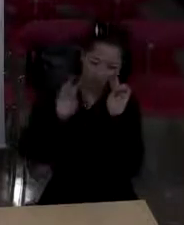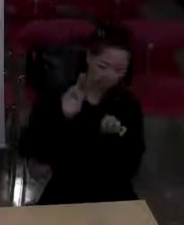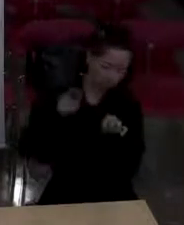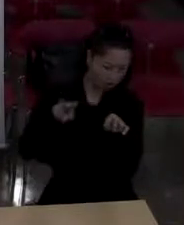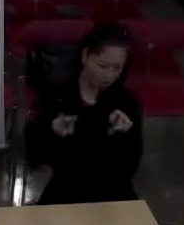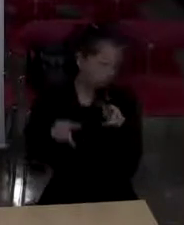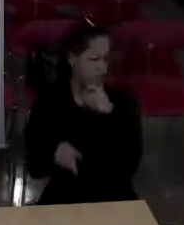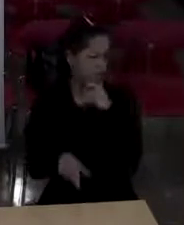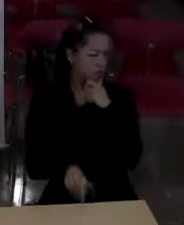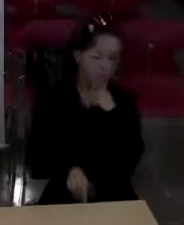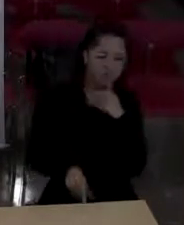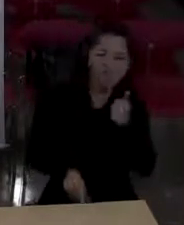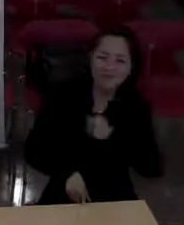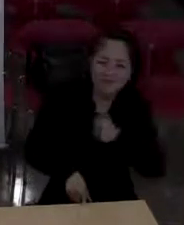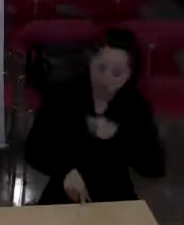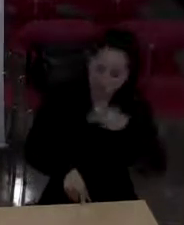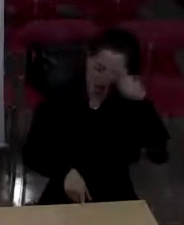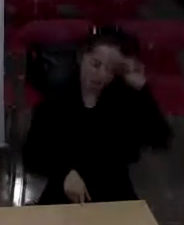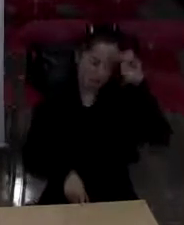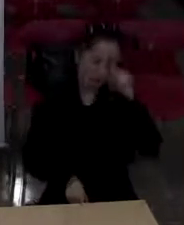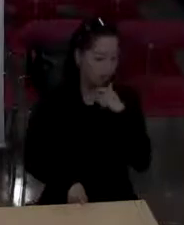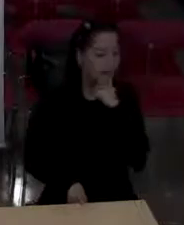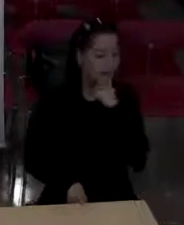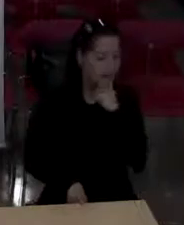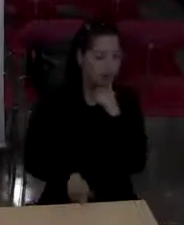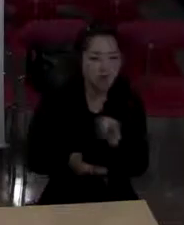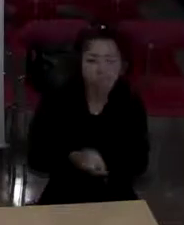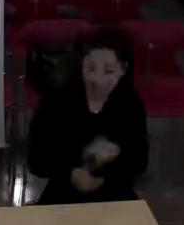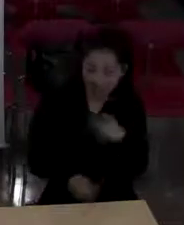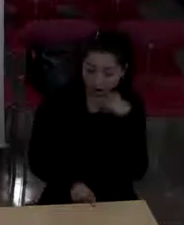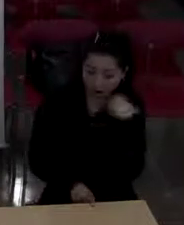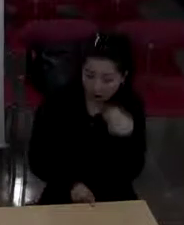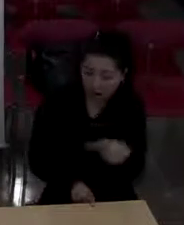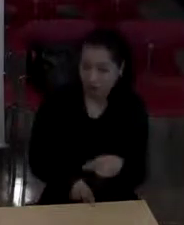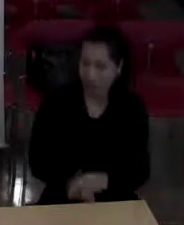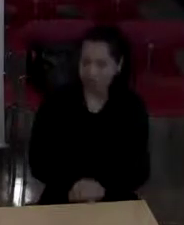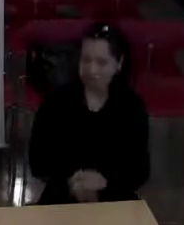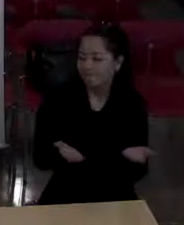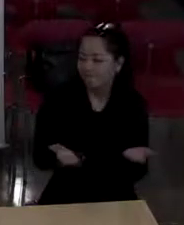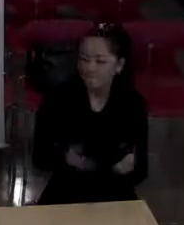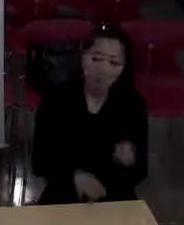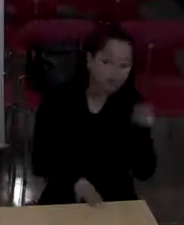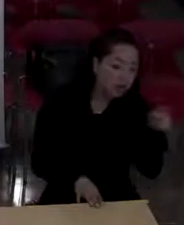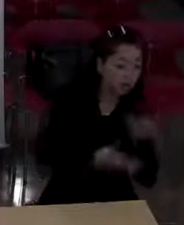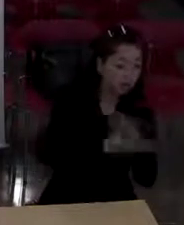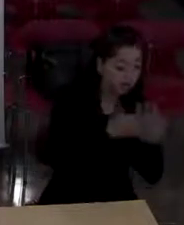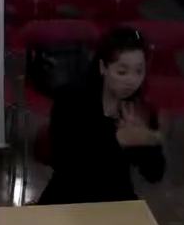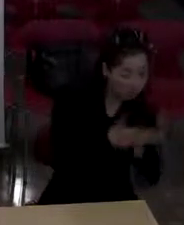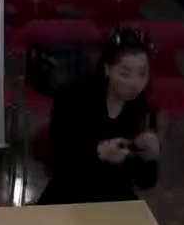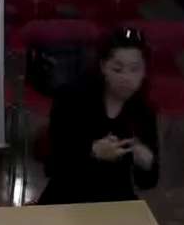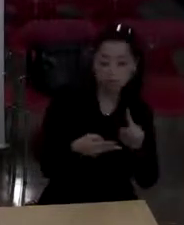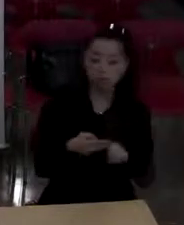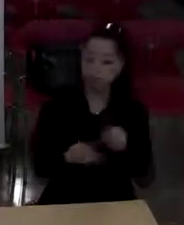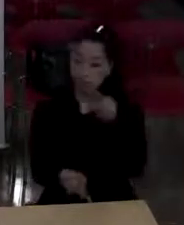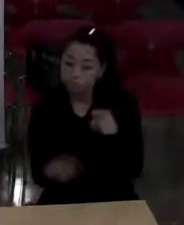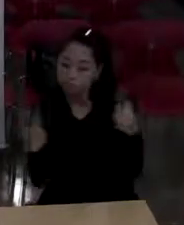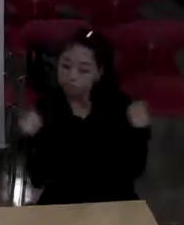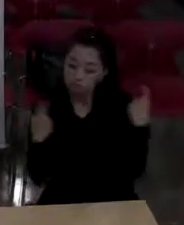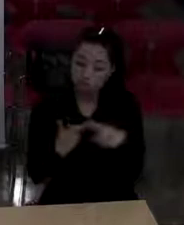lengua. Por eso les decía hace un rato que, aunque los veamos en definiciones de manera separada, el concepto va a estar